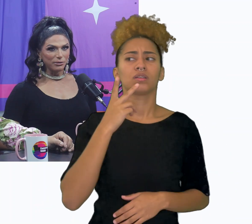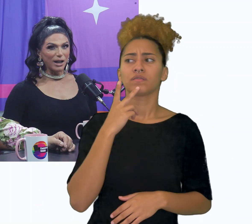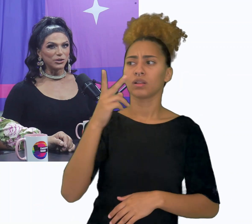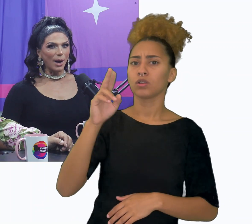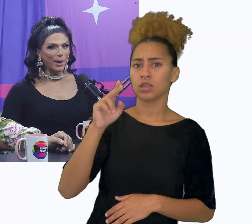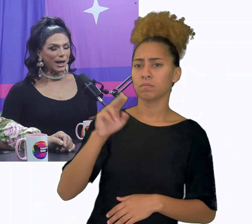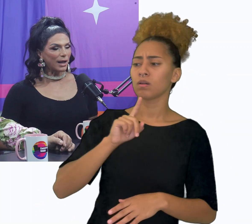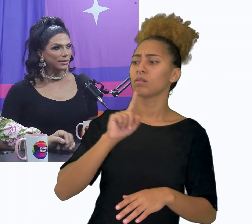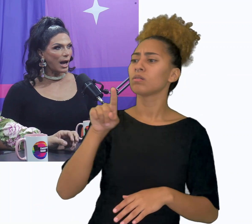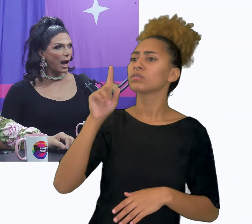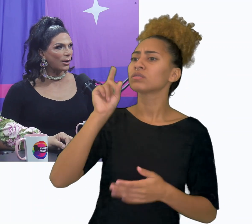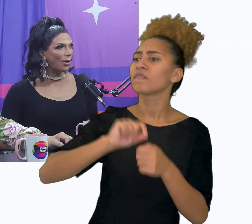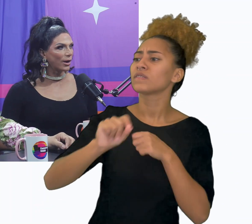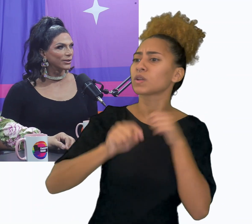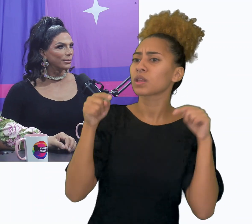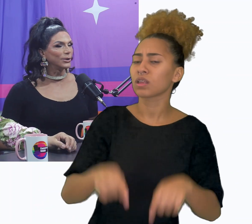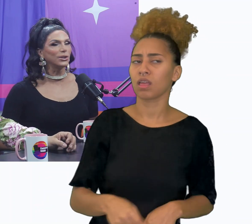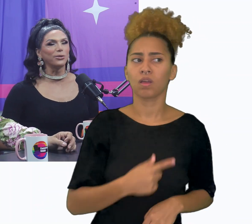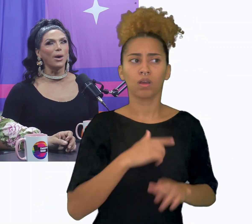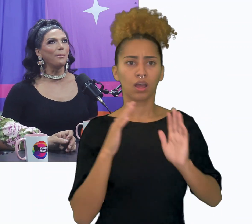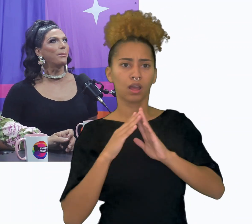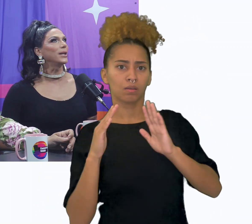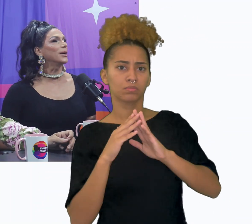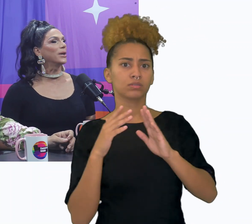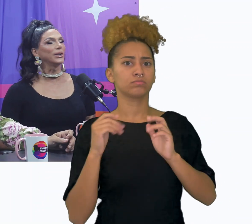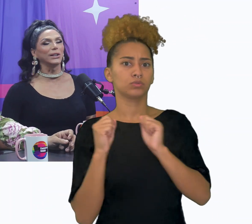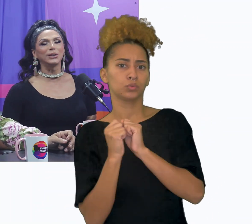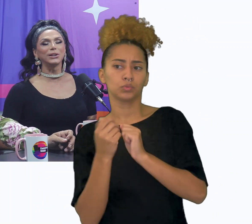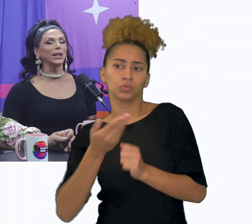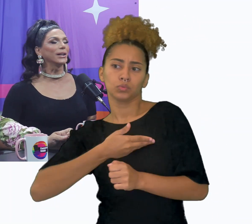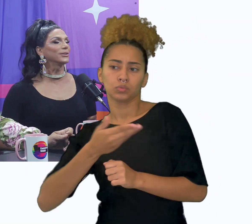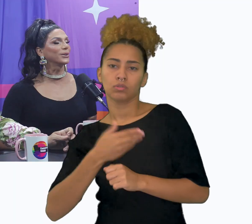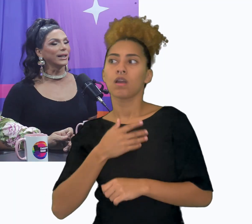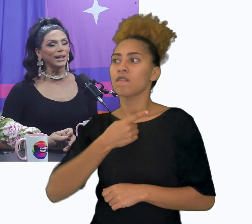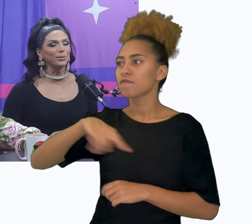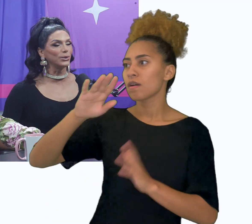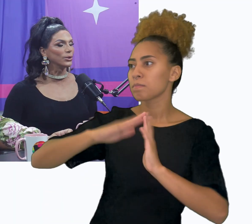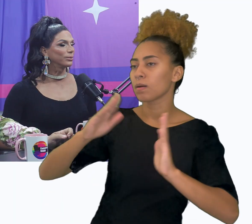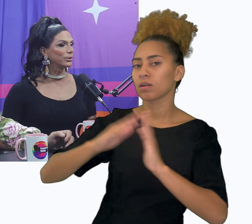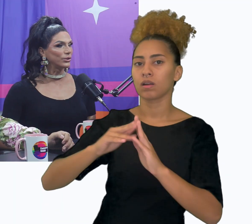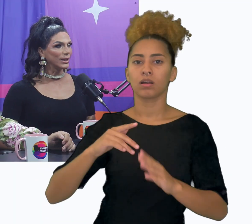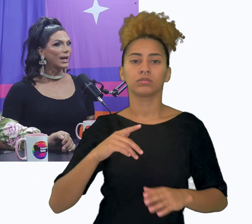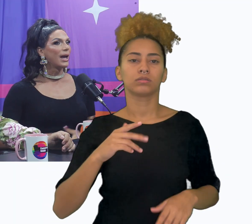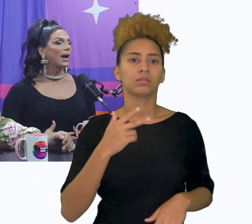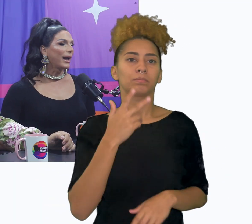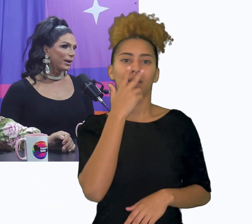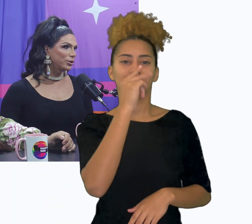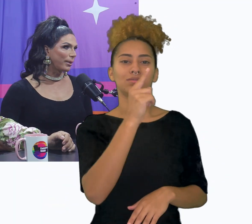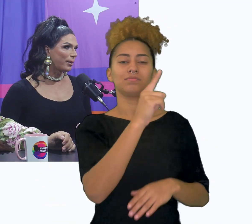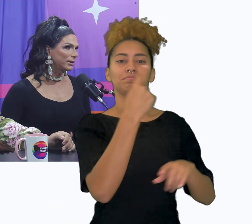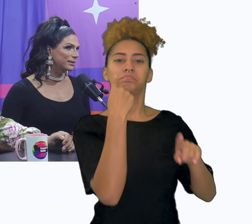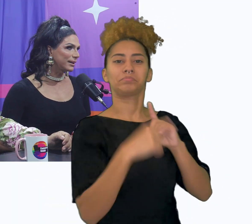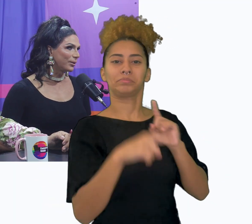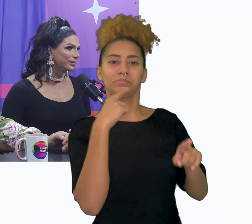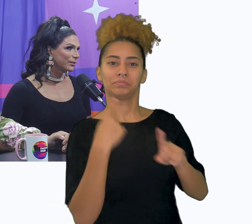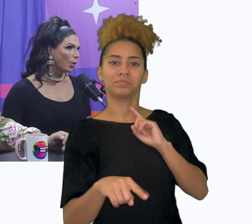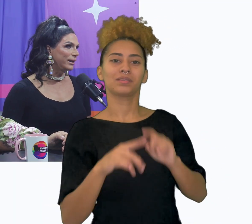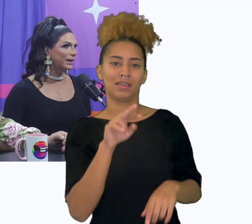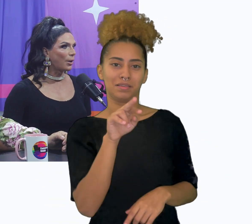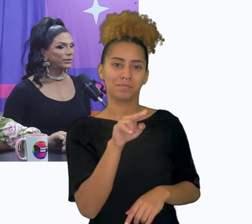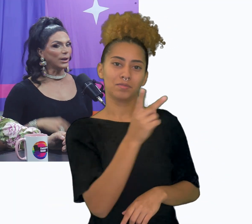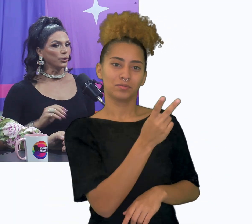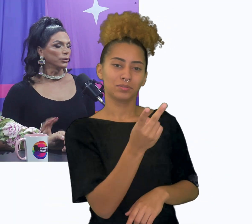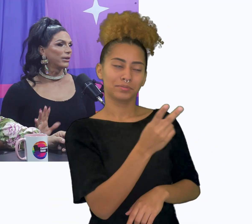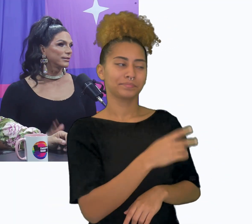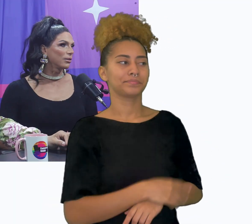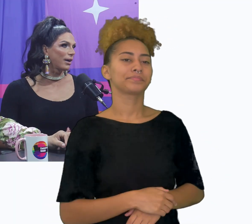amigos. Ele vai já pra casa agora. Bicha, foi uma briga, um retretreque, não sei o que ele podia ou não podia. Era uma super proteção. Ou